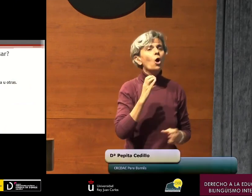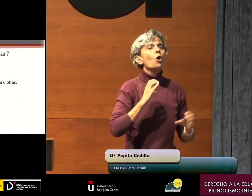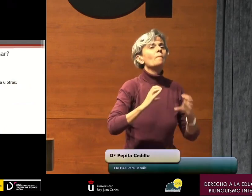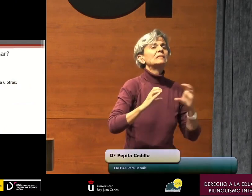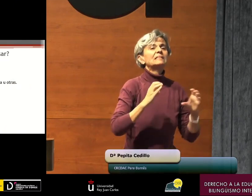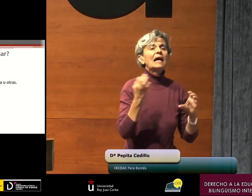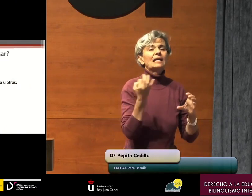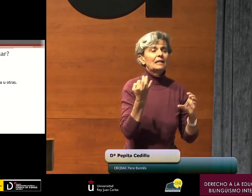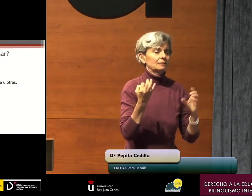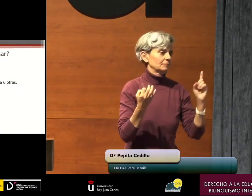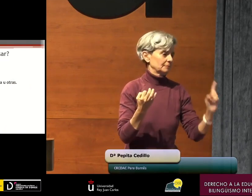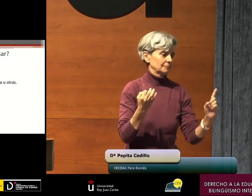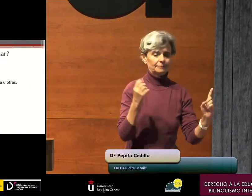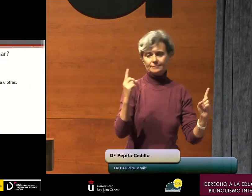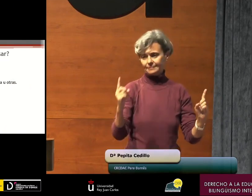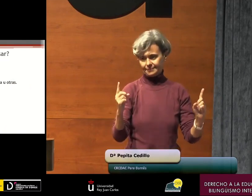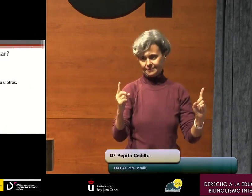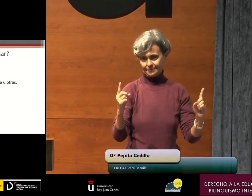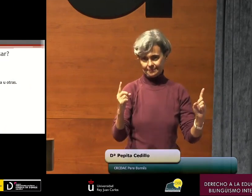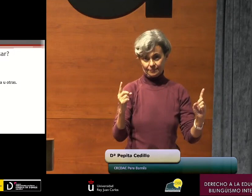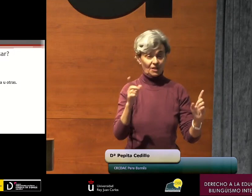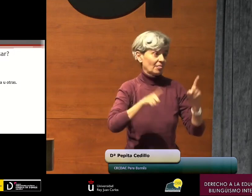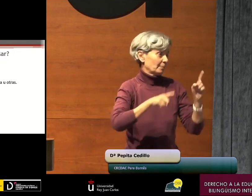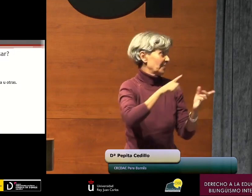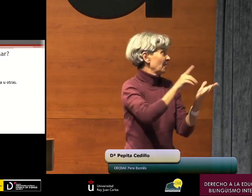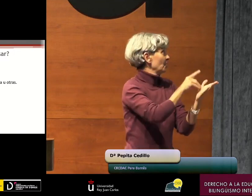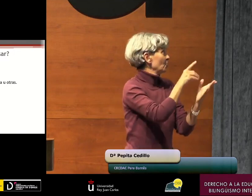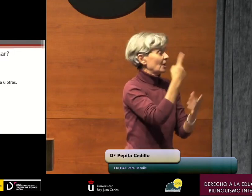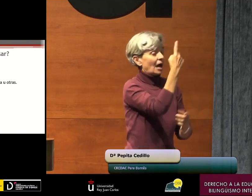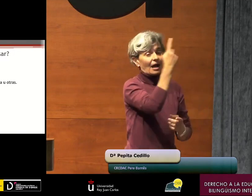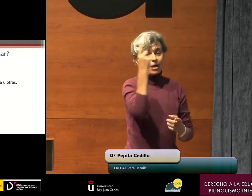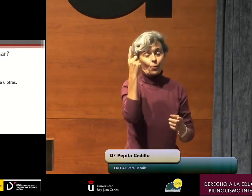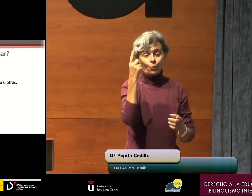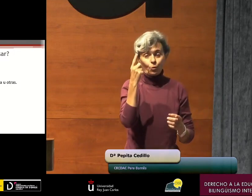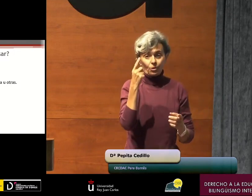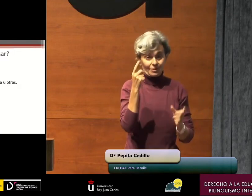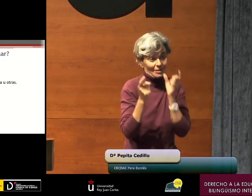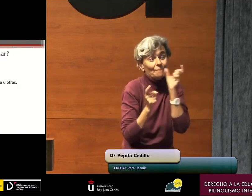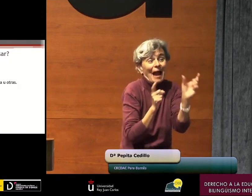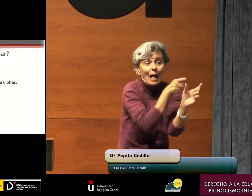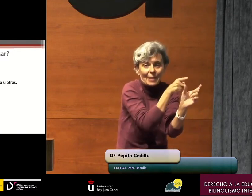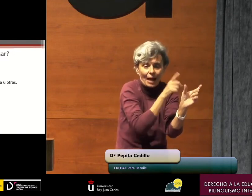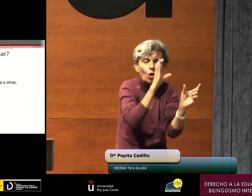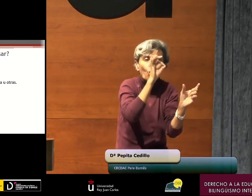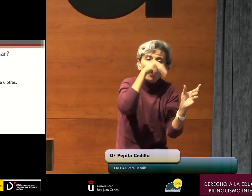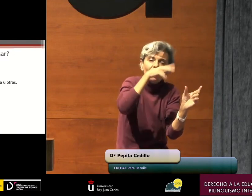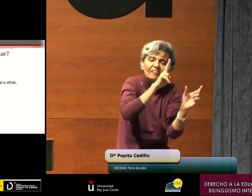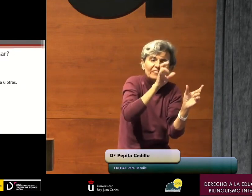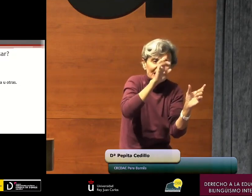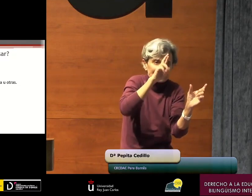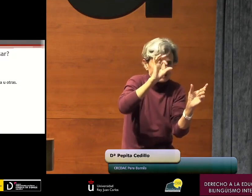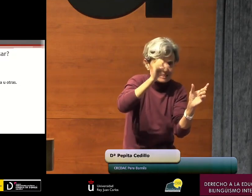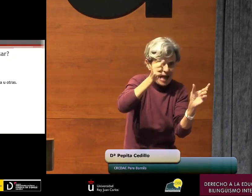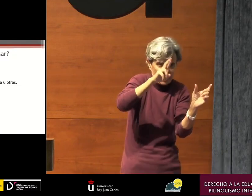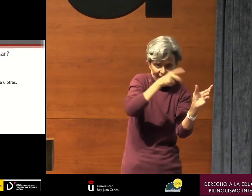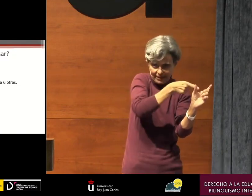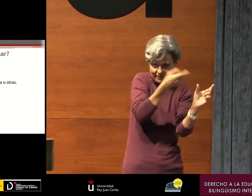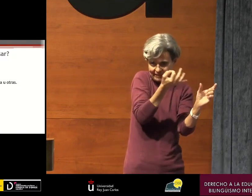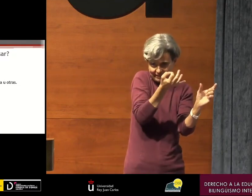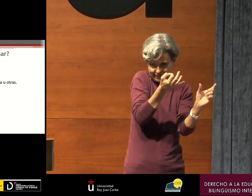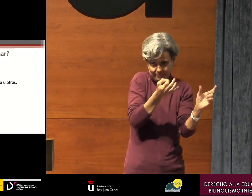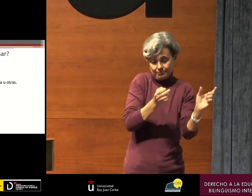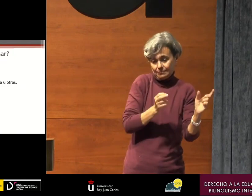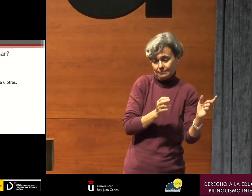¿Pero qué entendemos por conversar? Aquí tenemos varias definiciones, dependiendo de qué